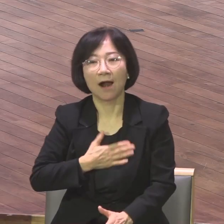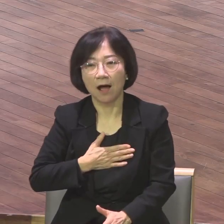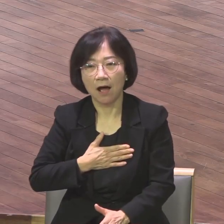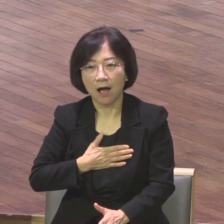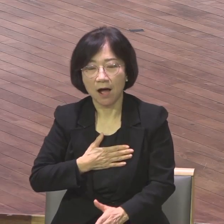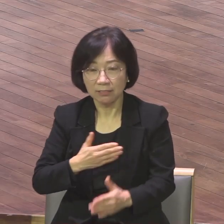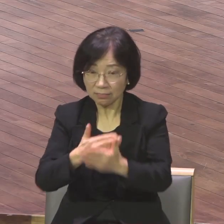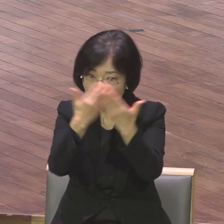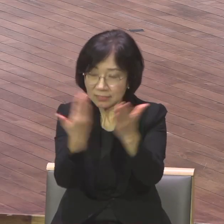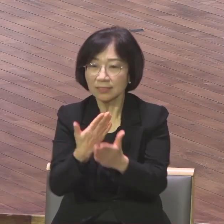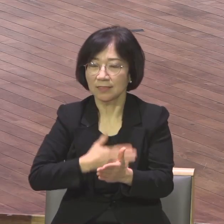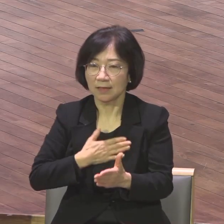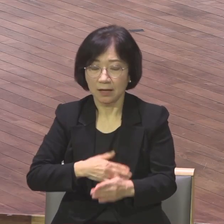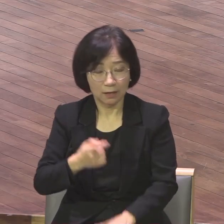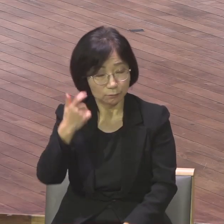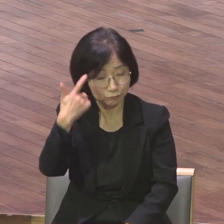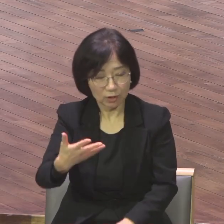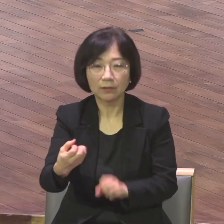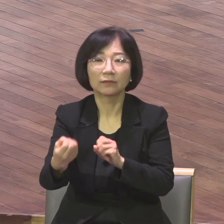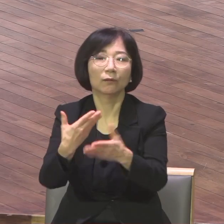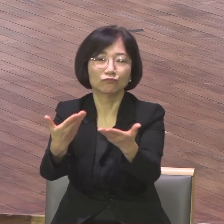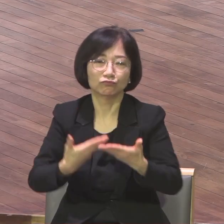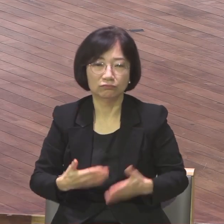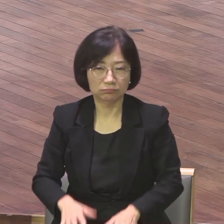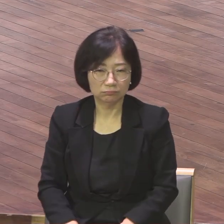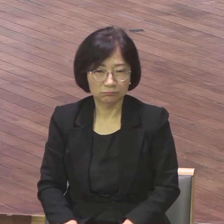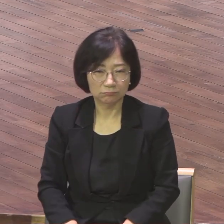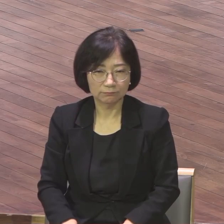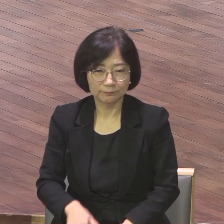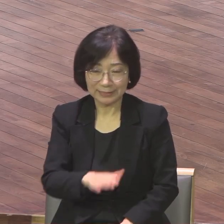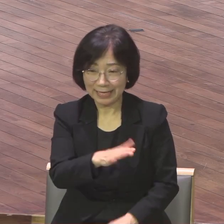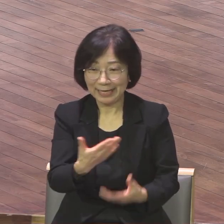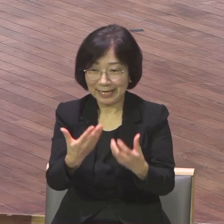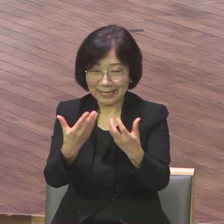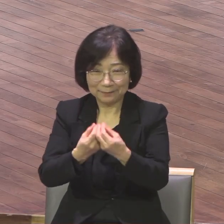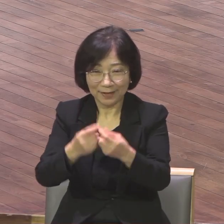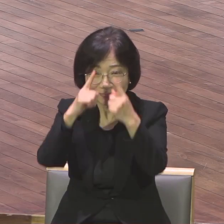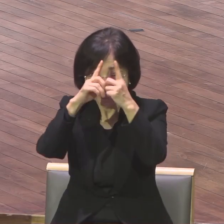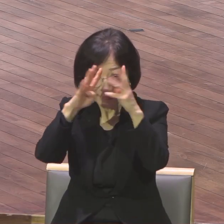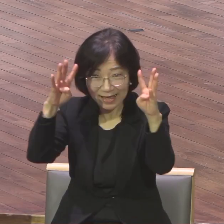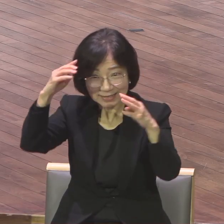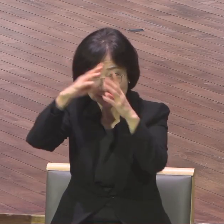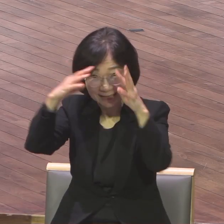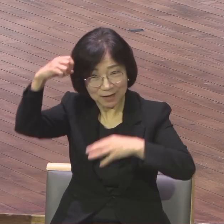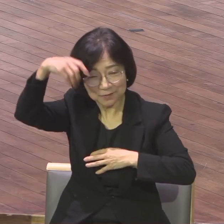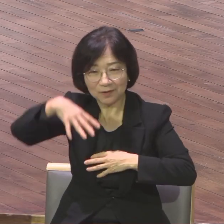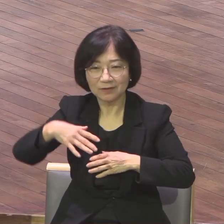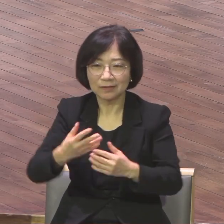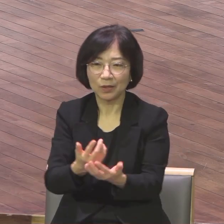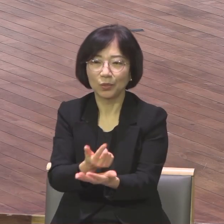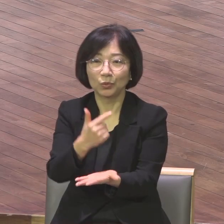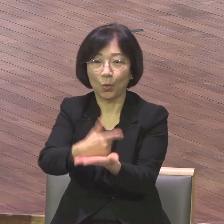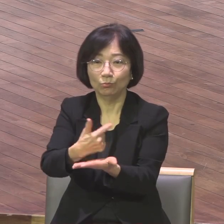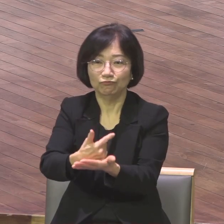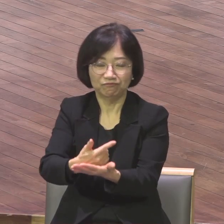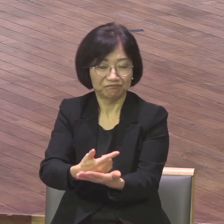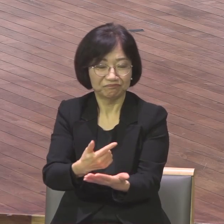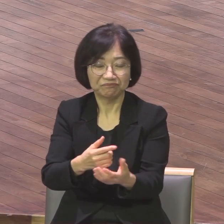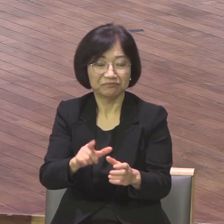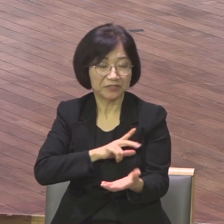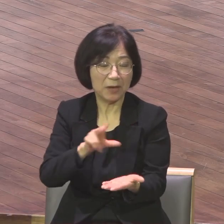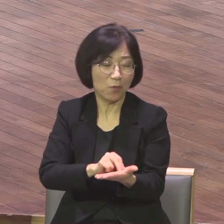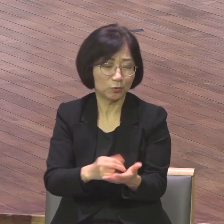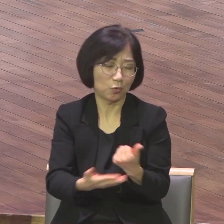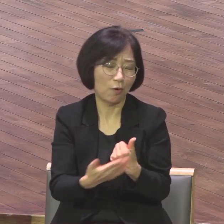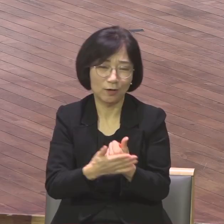답해줘요. 심지어 논문도 뭐 논문 제목 하면 논문 다 작성을 다 해줘. 그것도 조금씩 다르게 다 해줘.